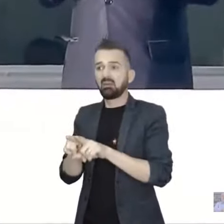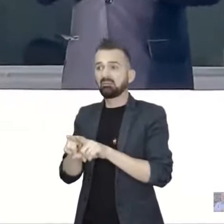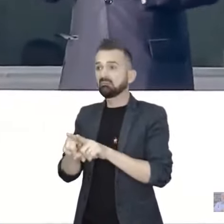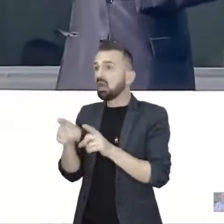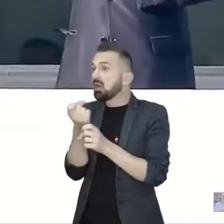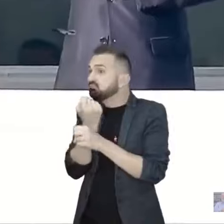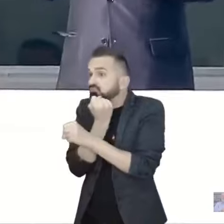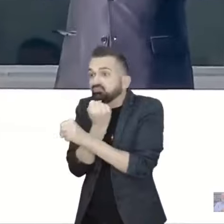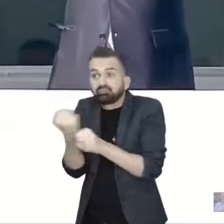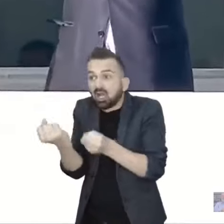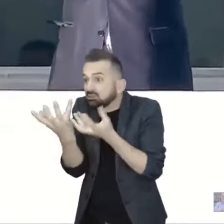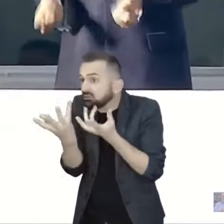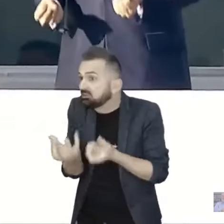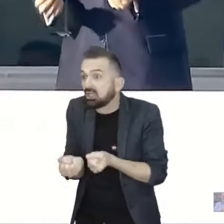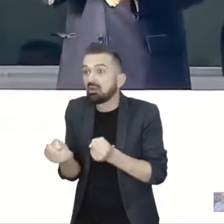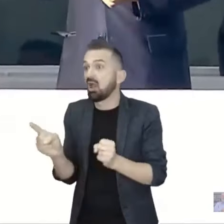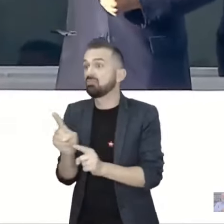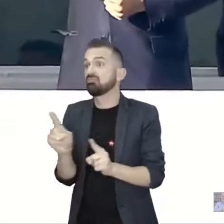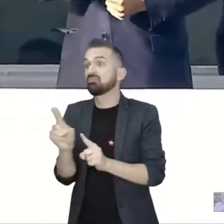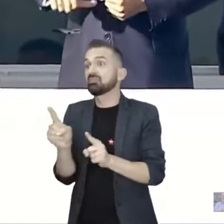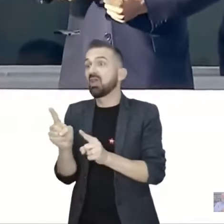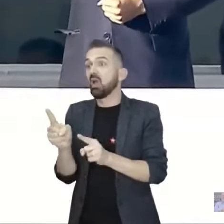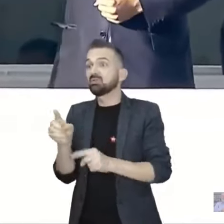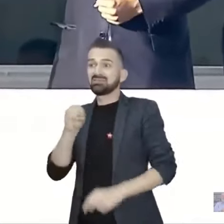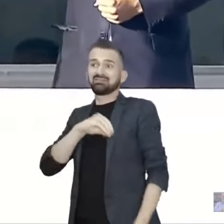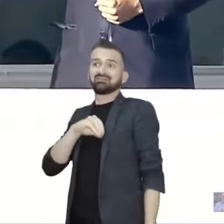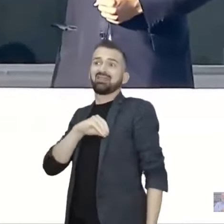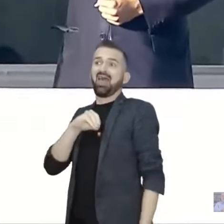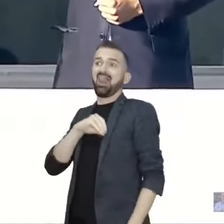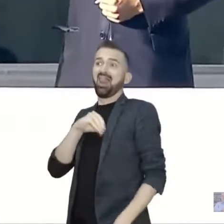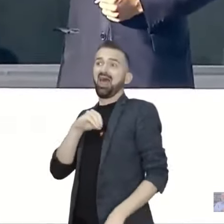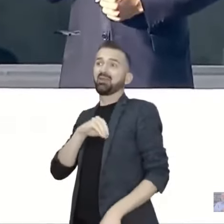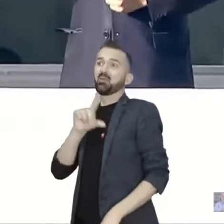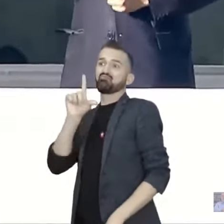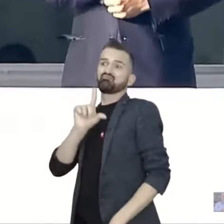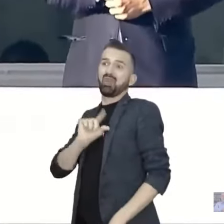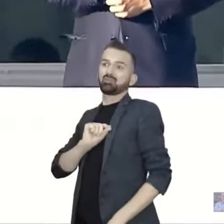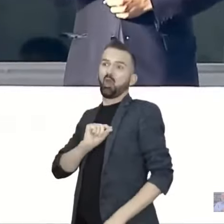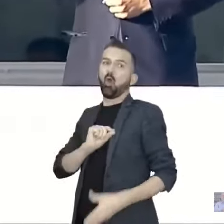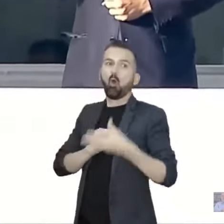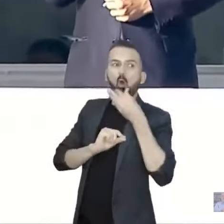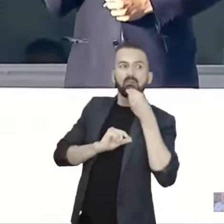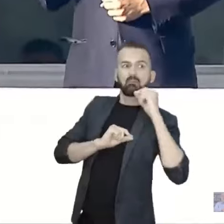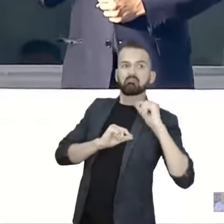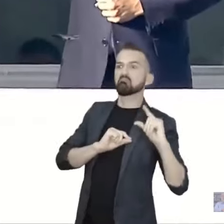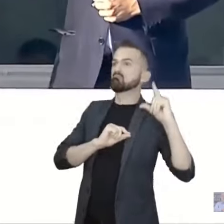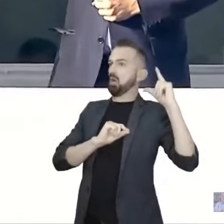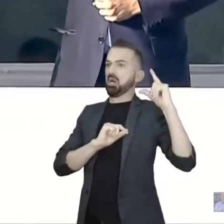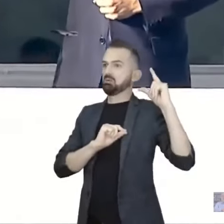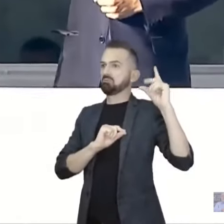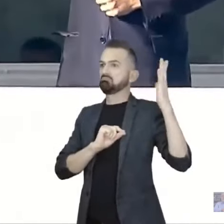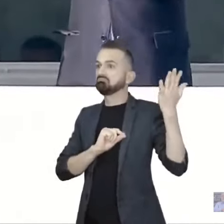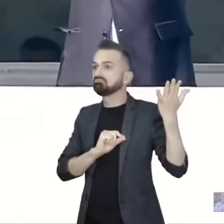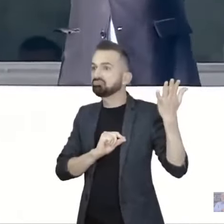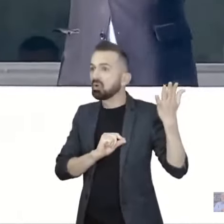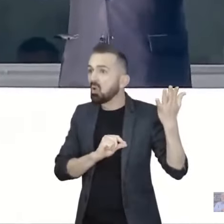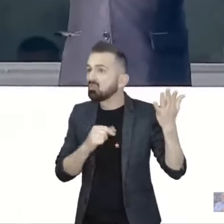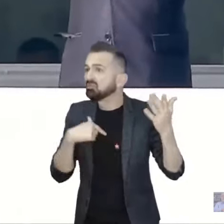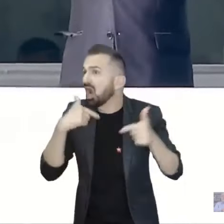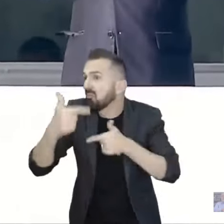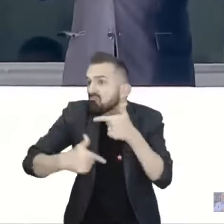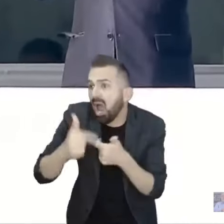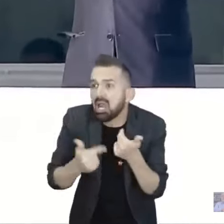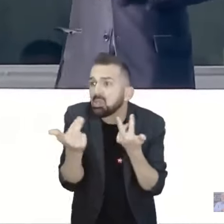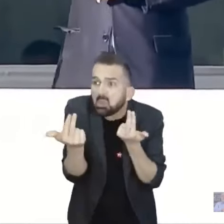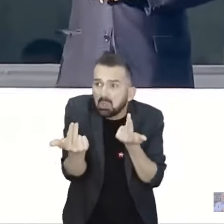que continue a receber salários inferiores aos dos homens, quando no exercício de uma mesma função, elas